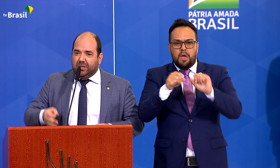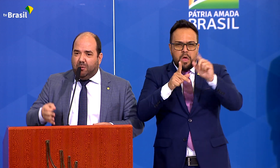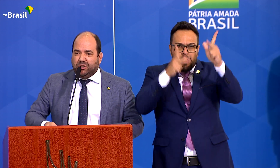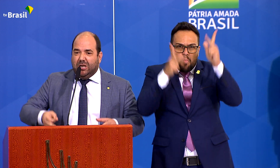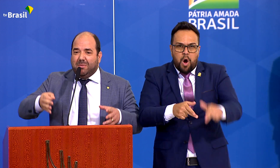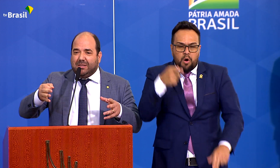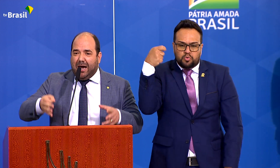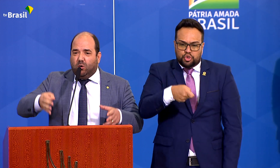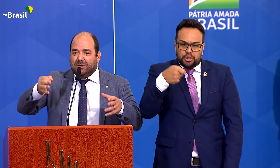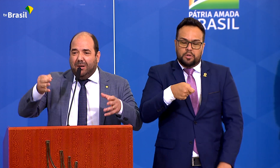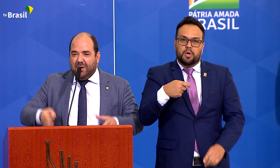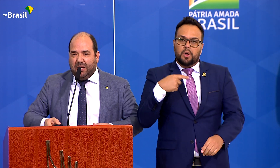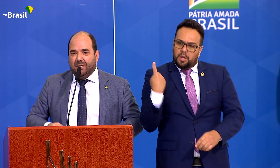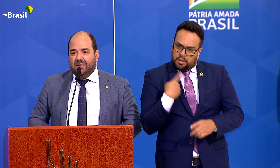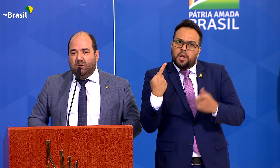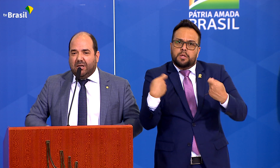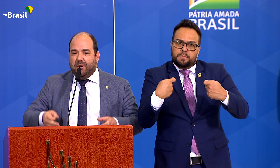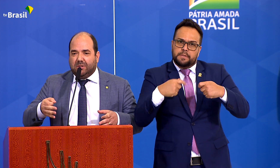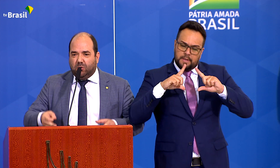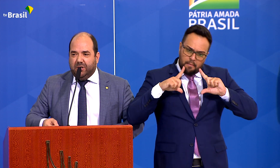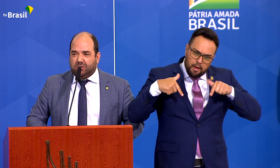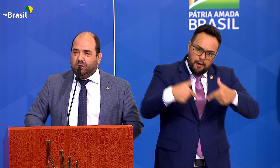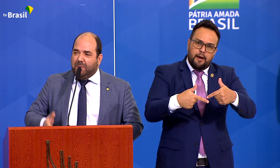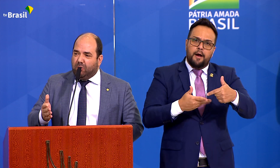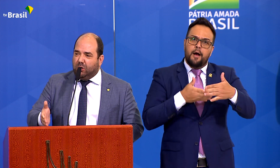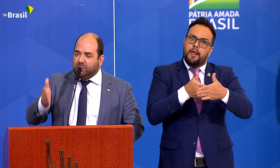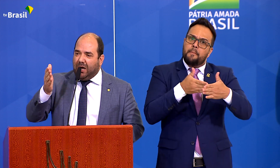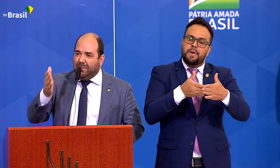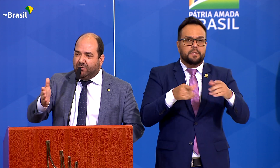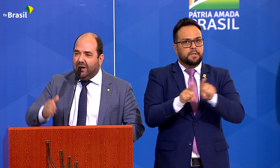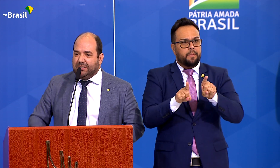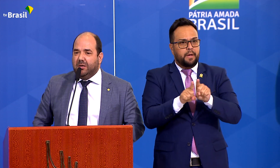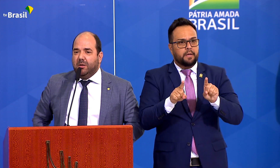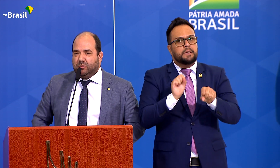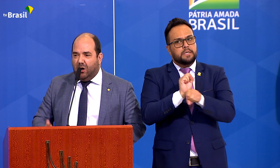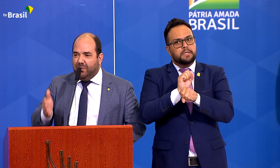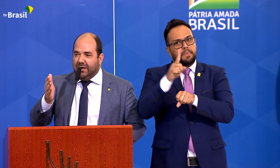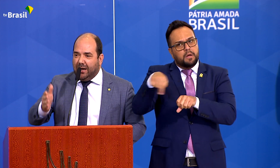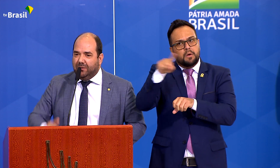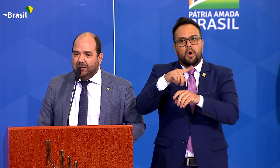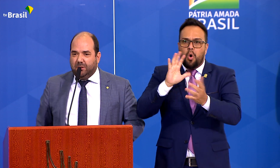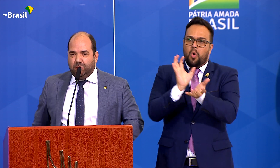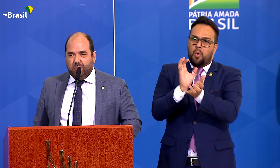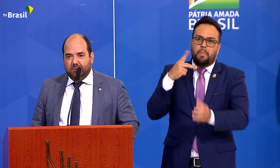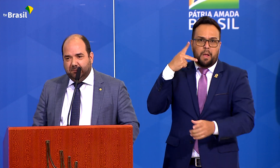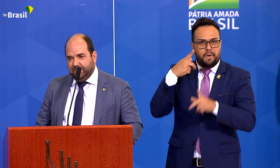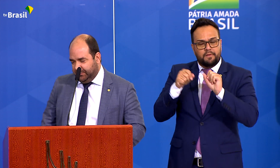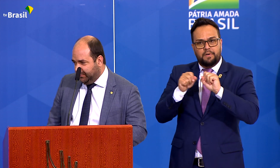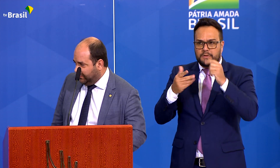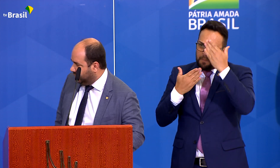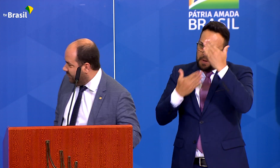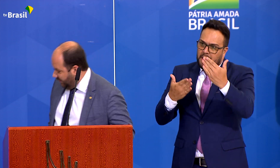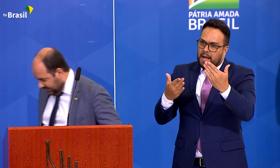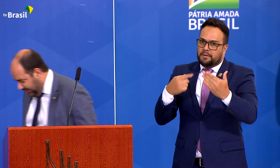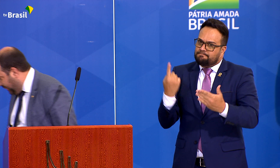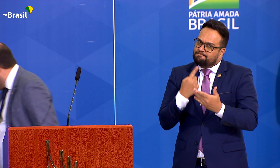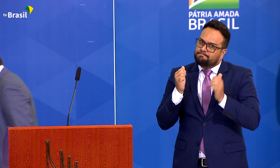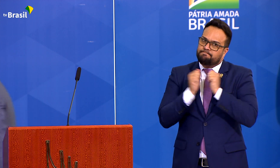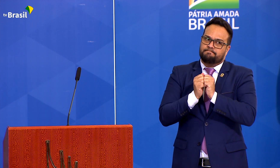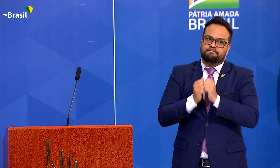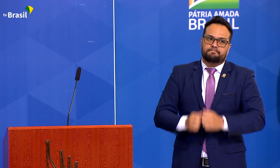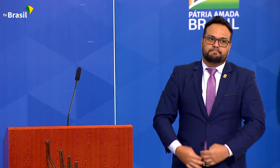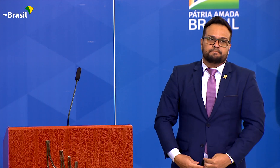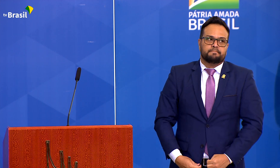nós temos que limitar muito também então tá faltando isso eu espero que o nosso Parlamento Faça o seu Obrigado tamo junto